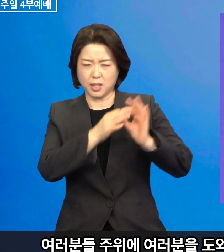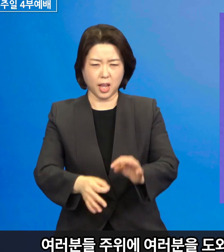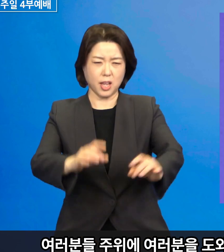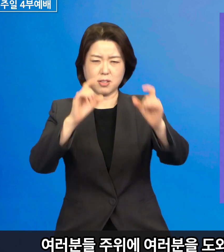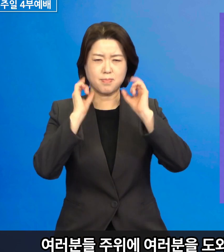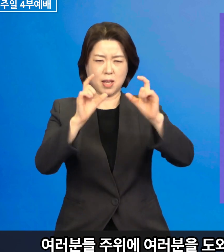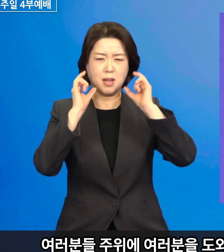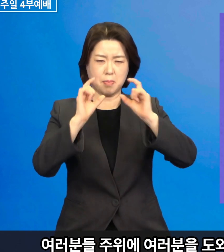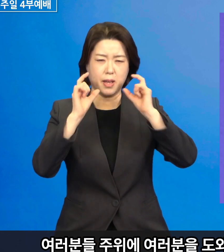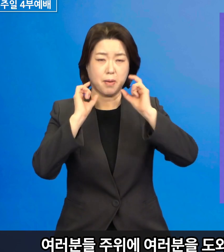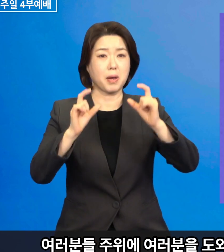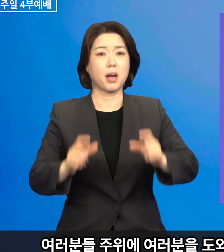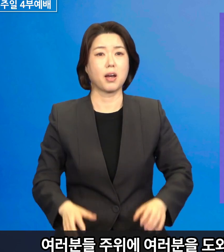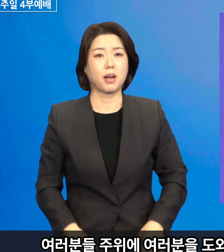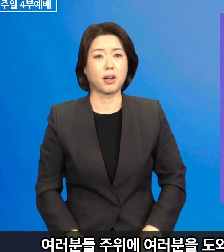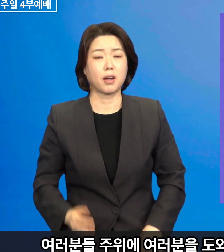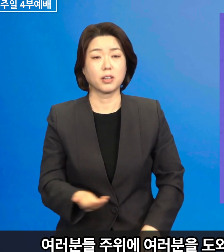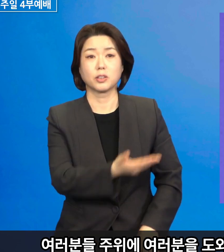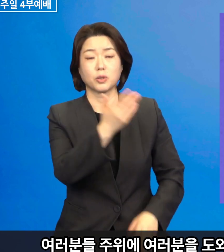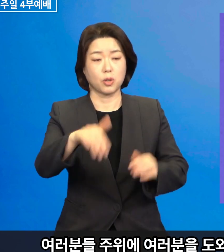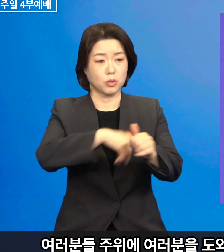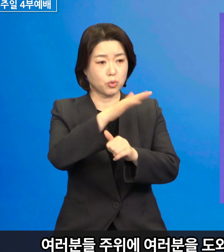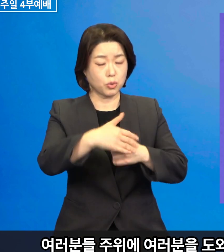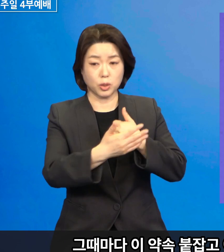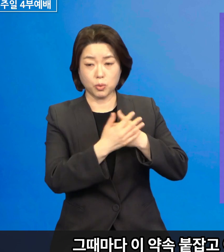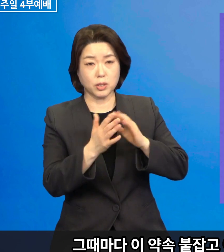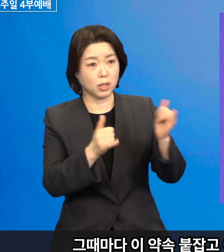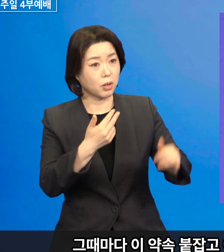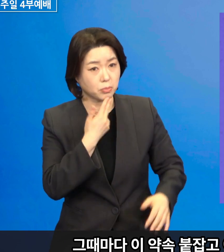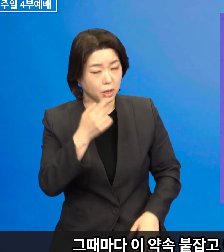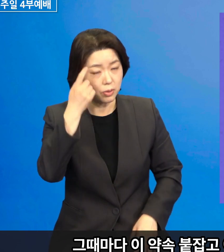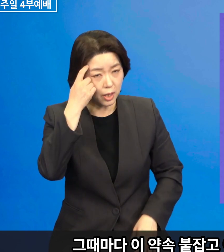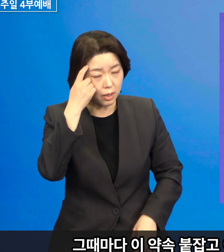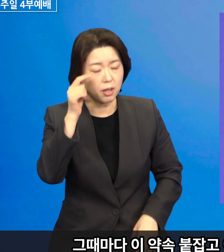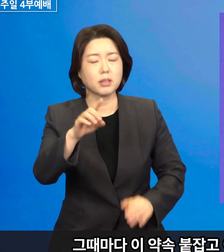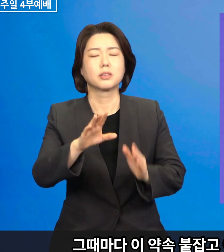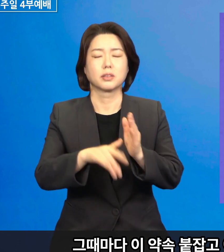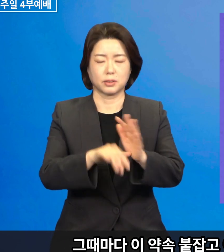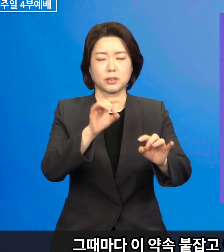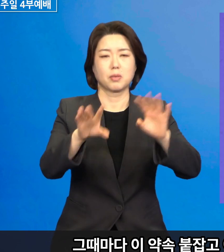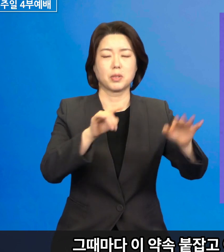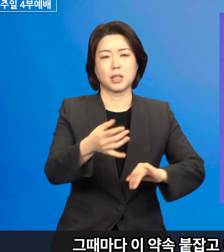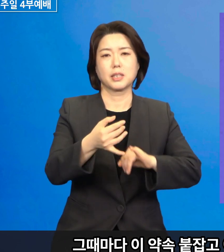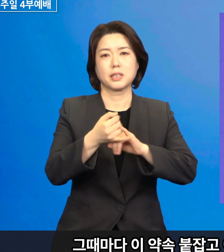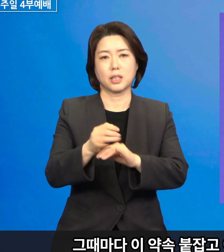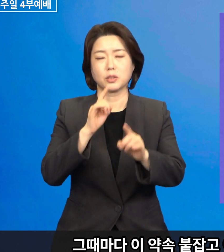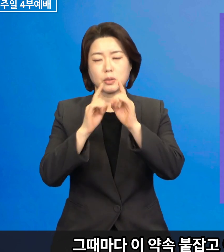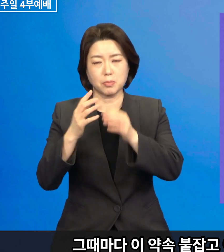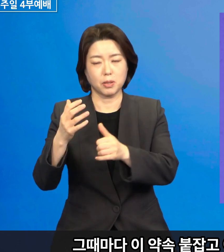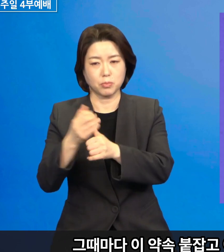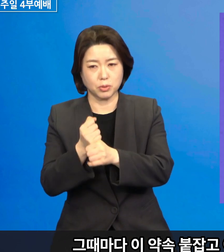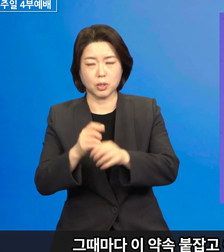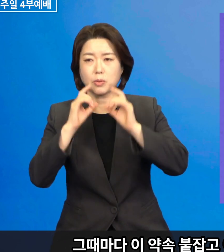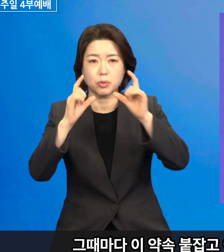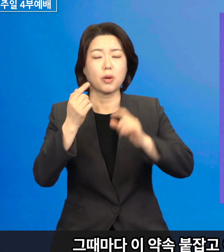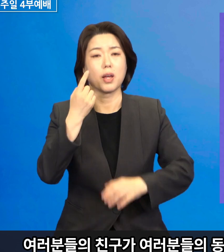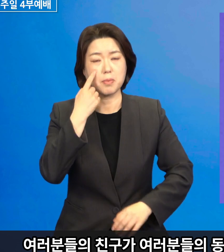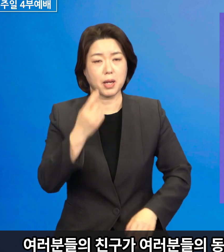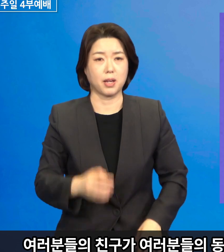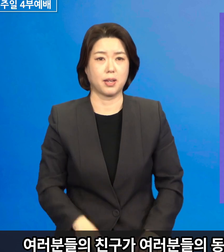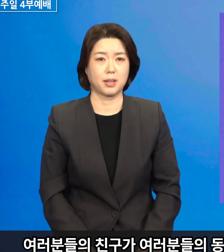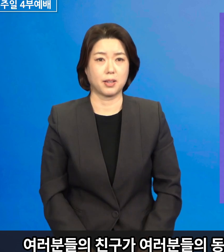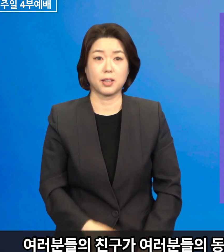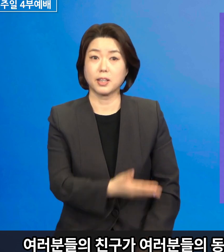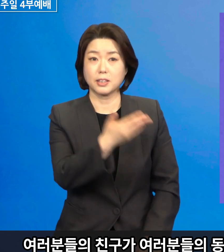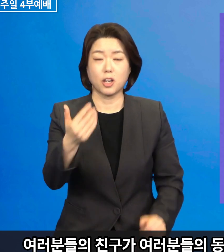여러분들이 주위에 여러분들 도와줄 사람이 없다고 생각하십니까? 그때마다 이 약속 붙잡고 여러분에게 선포해 보십시오.